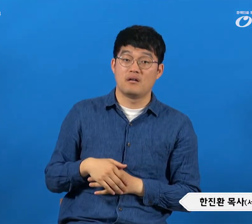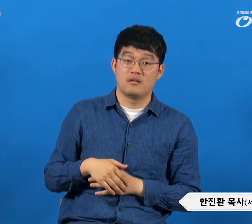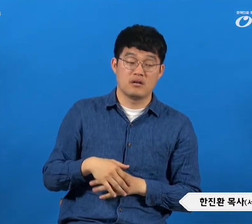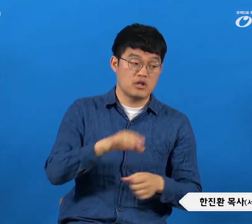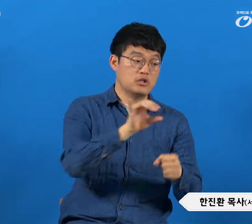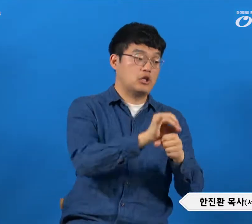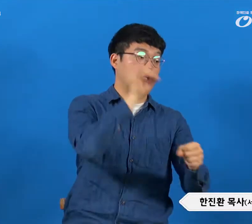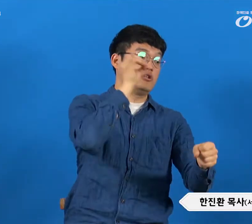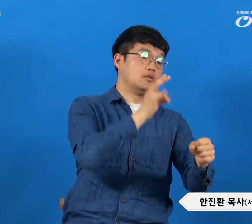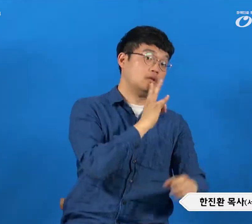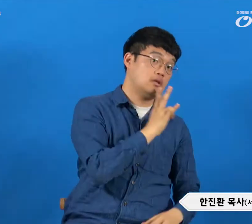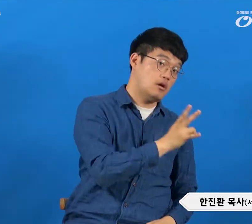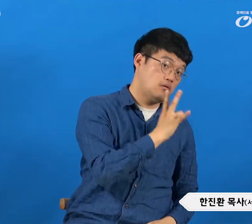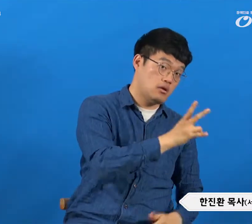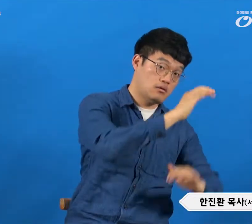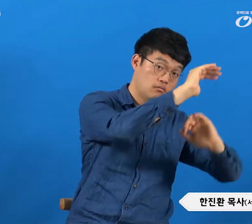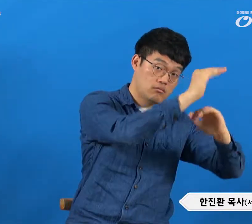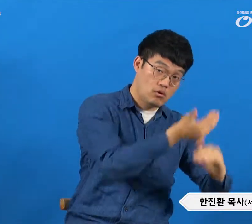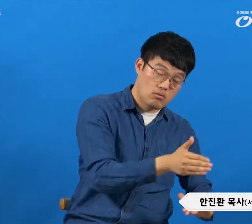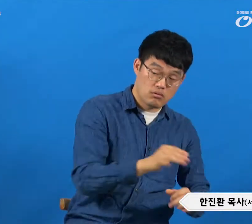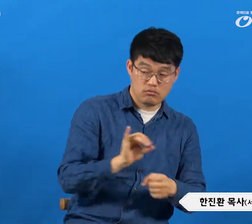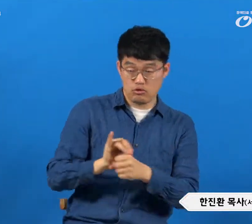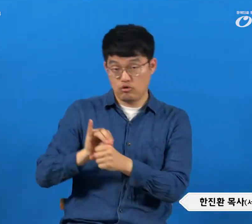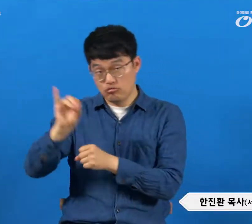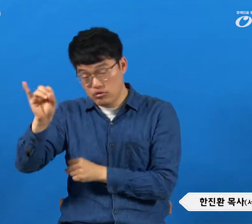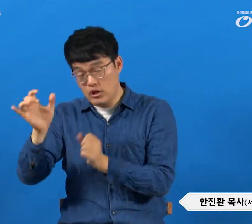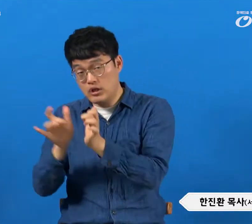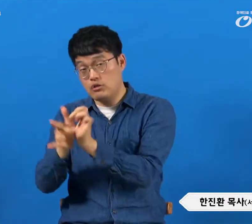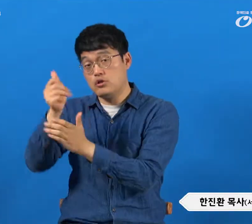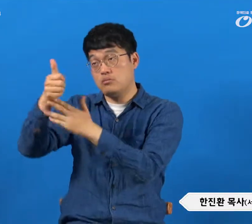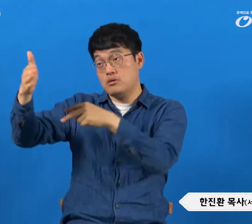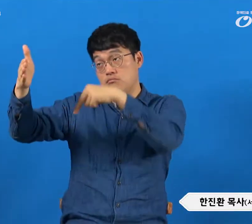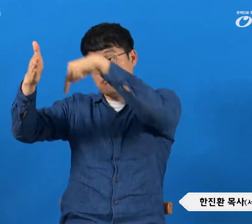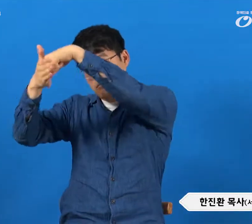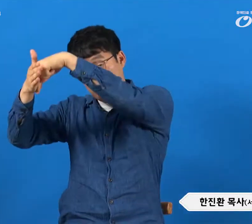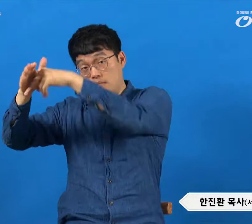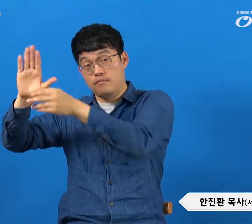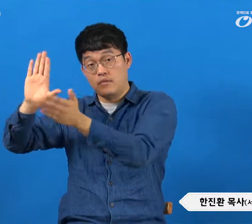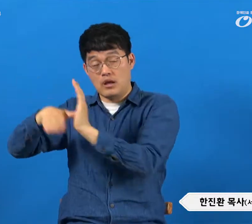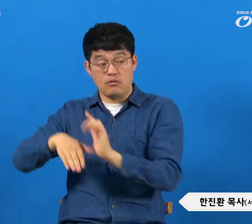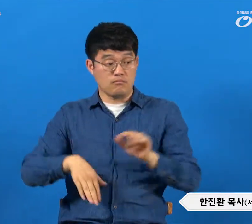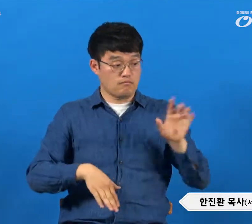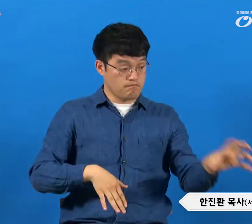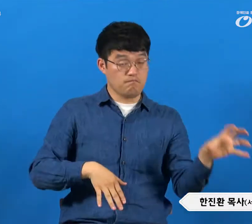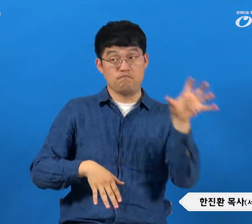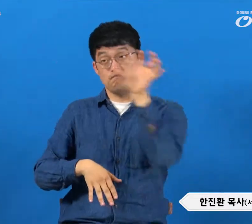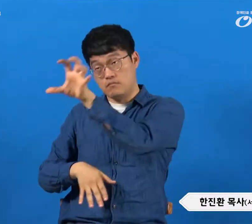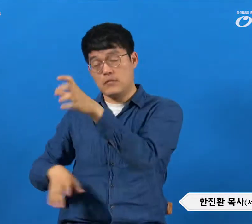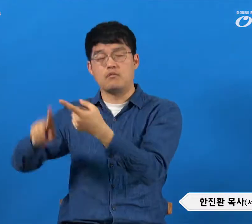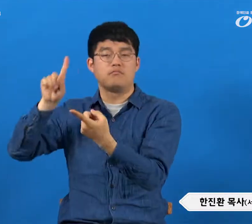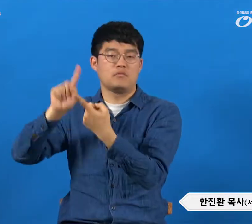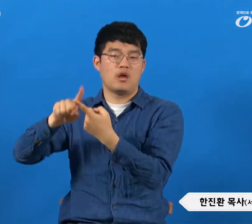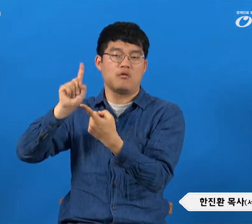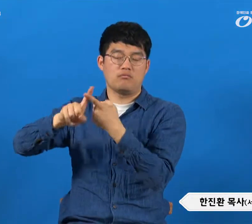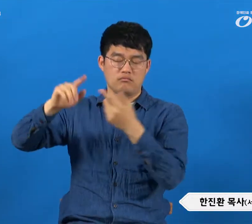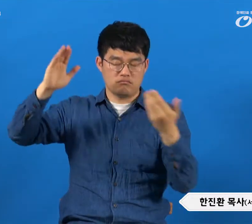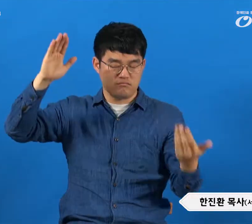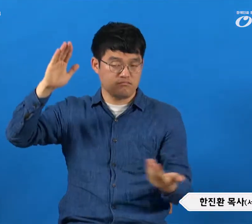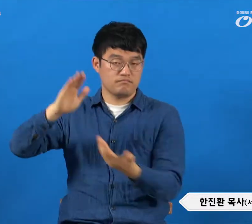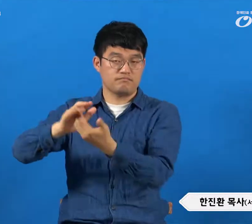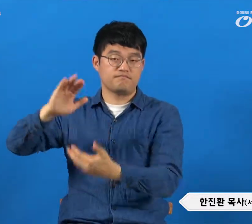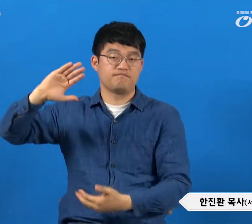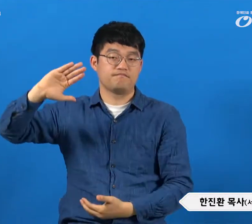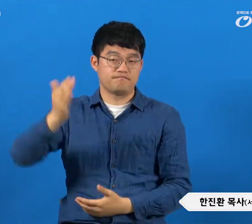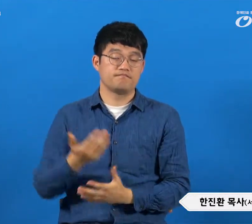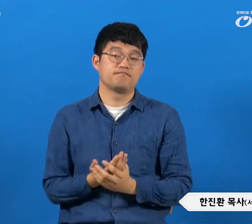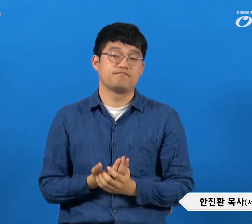1000년 후에 예수님께서 그 다윗이 한 예언, 그 예언을 글자 하나도 틀리지 않고 그대로 다